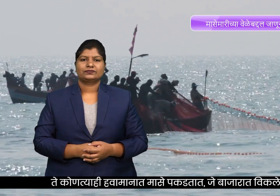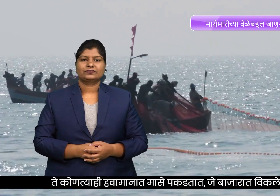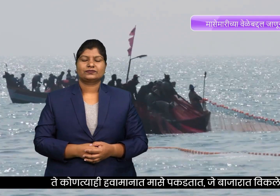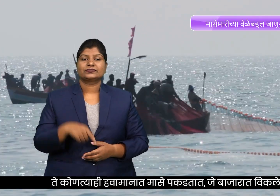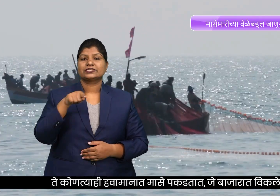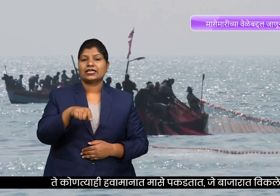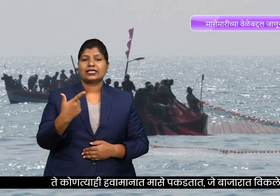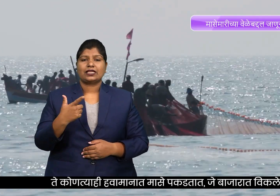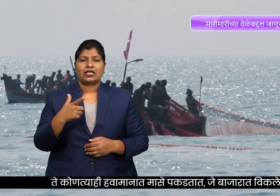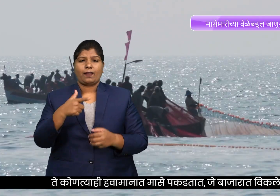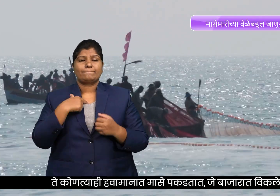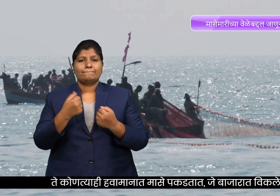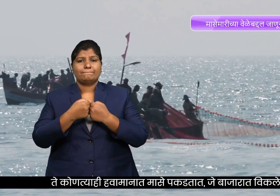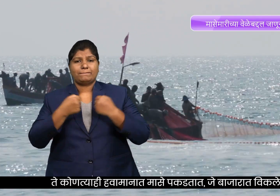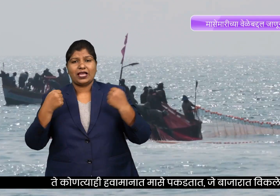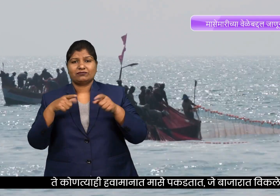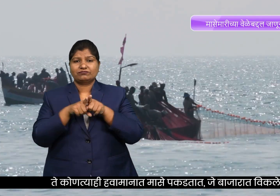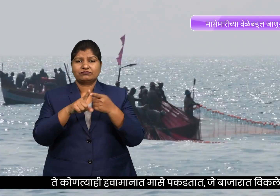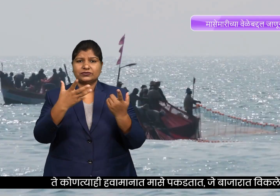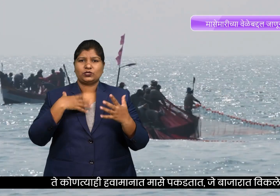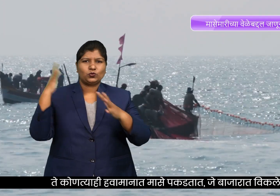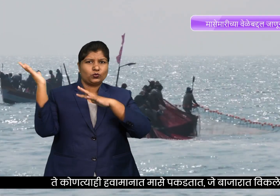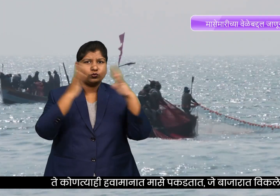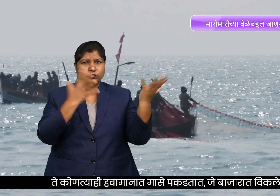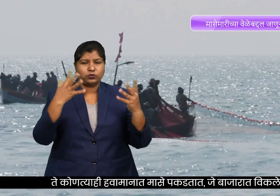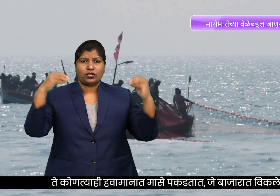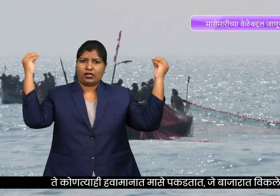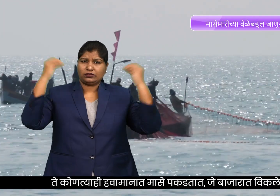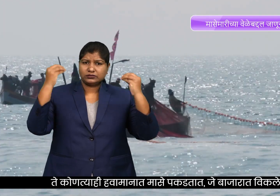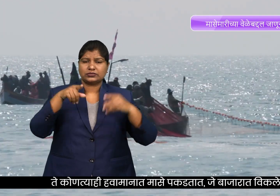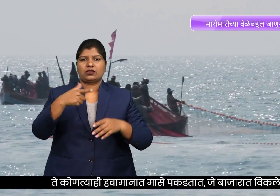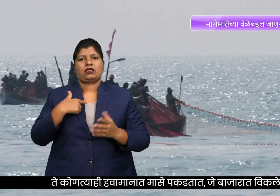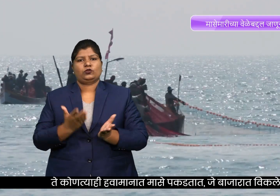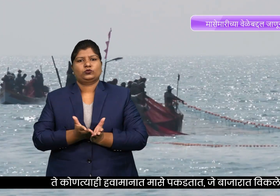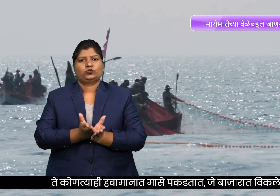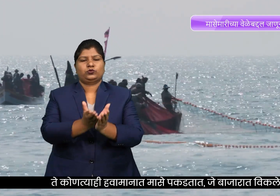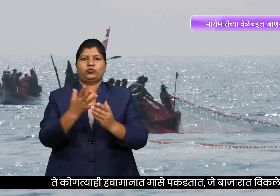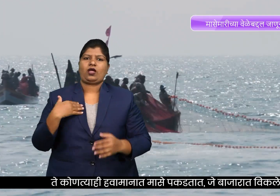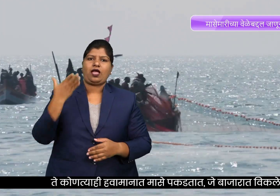हे कोणतेही हवामानात मासे पकडतात जे बाजारात विकले जातात.